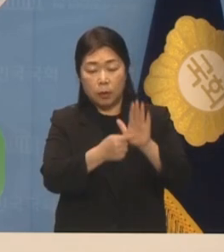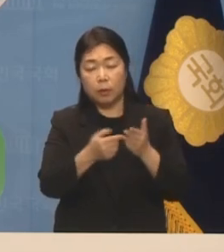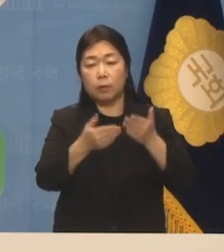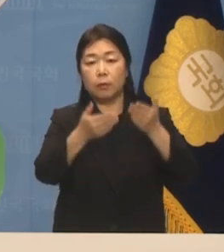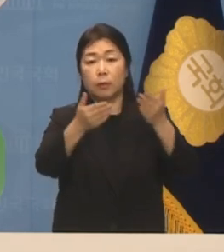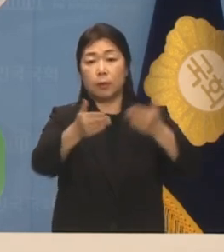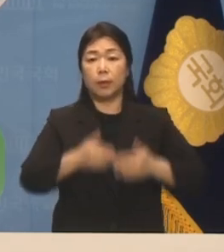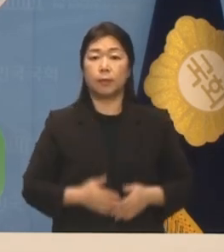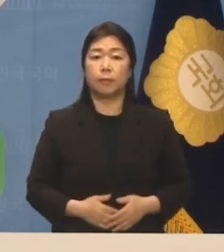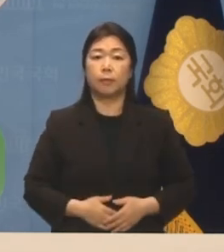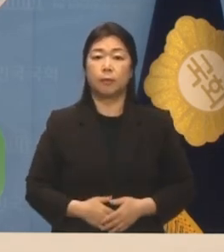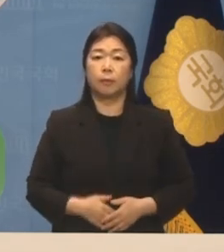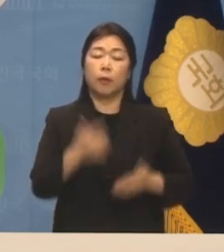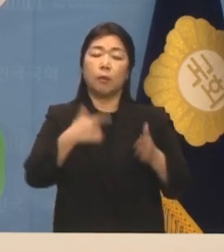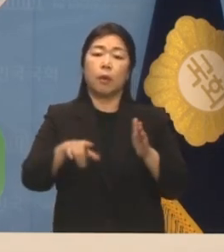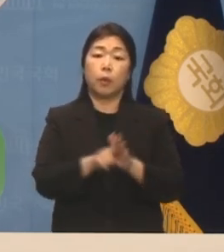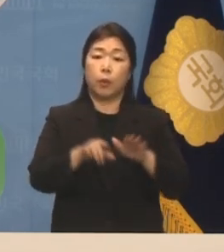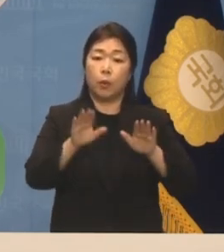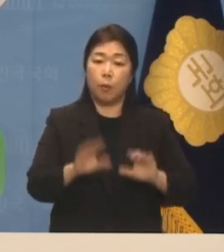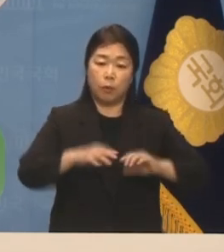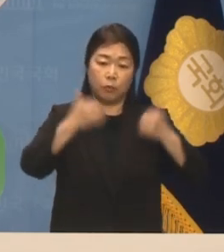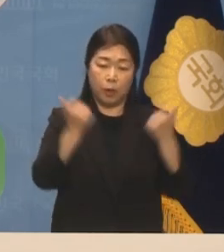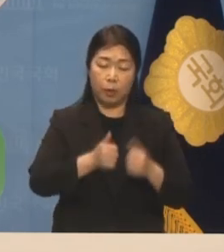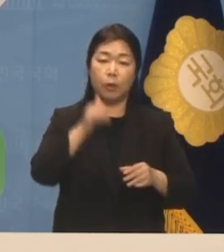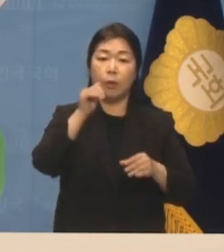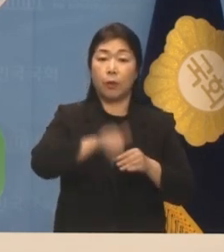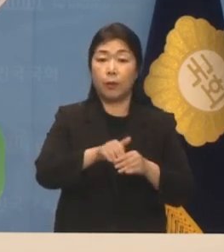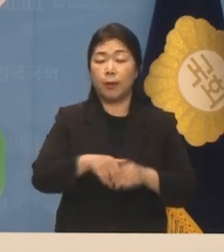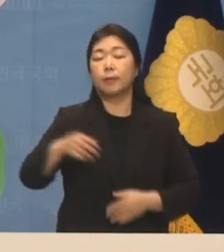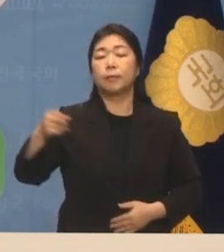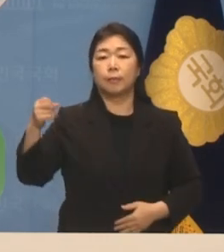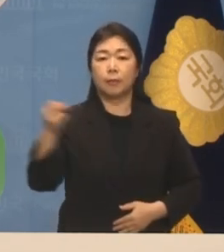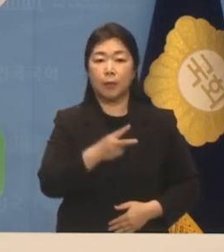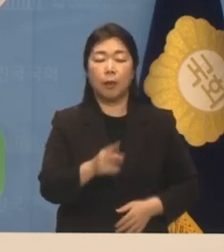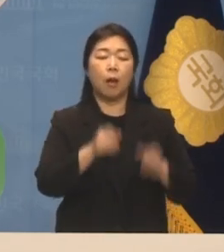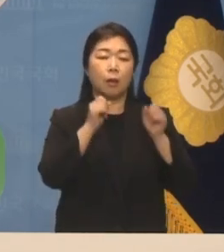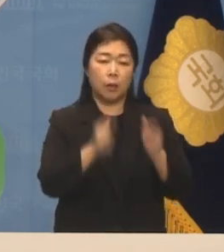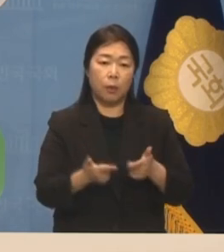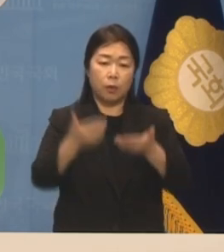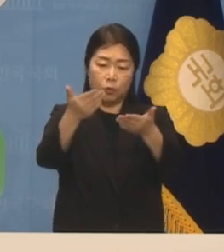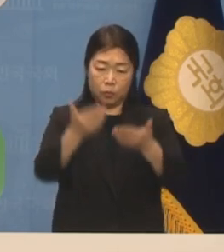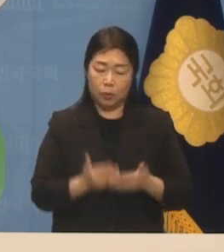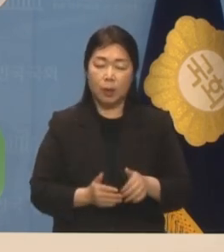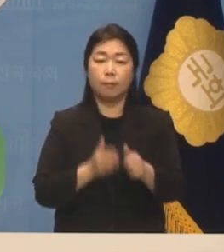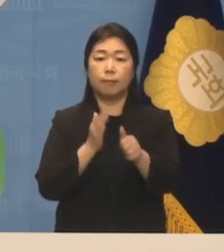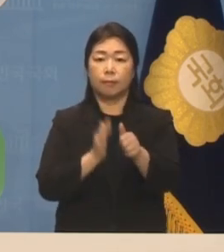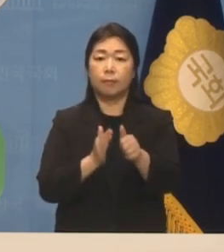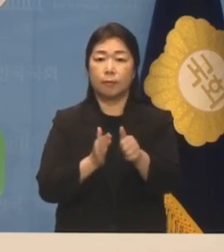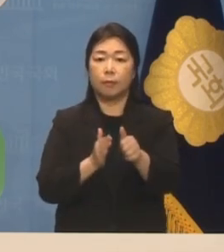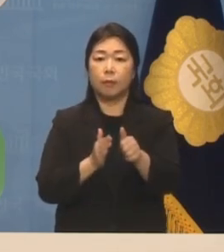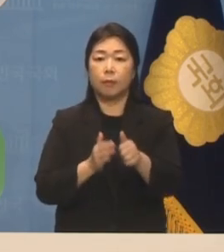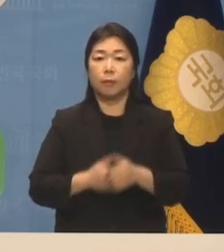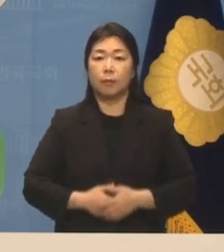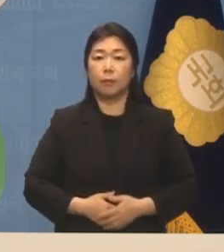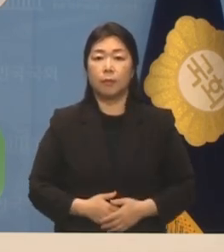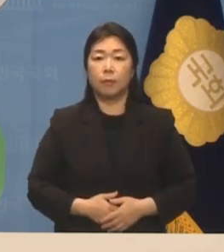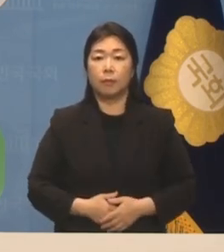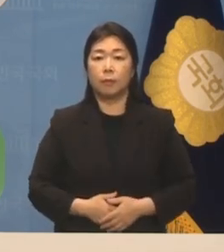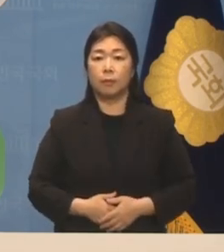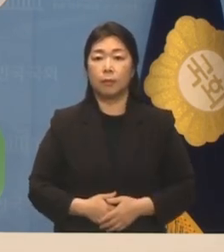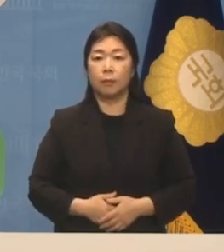하겠습니다. 그러기 위해 이번 총선에서 다시 한번 기회를 주시길 간절히